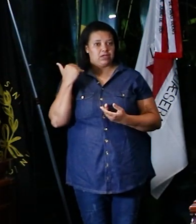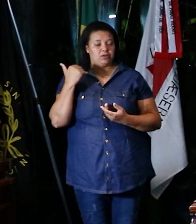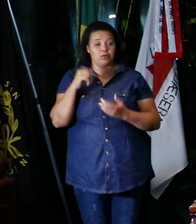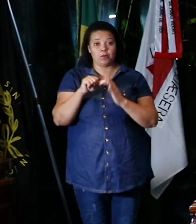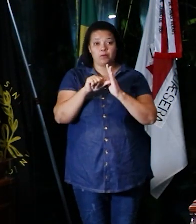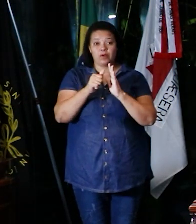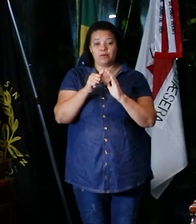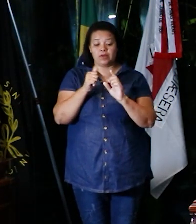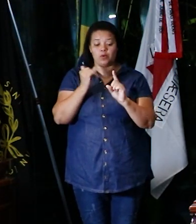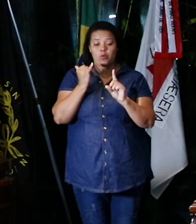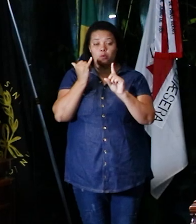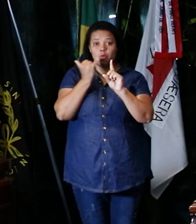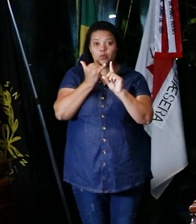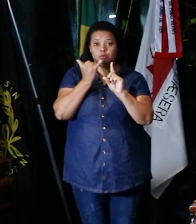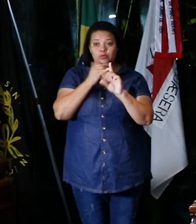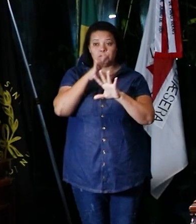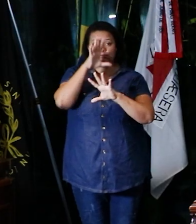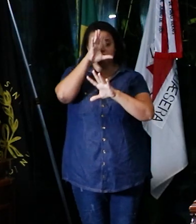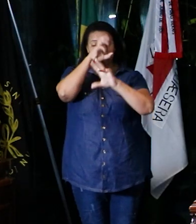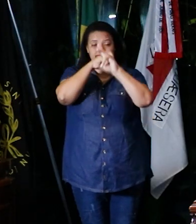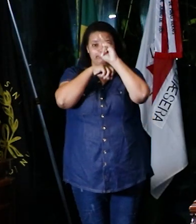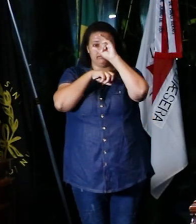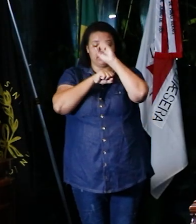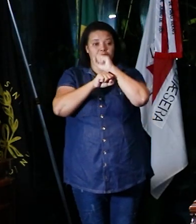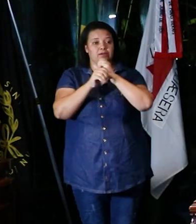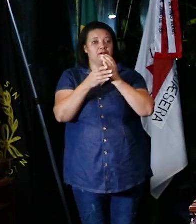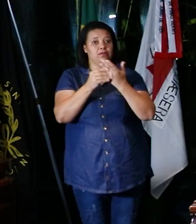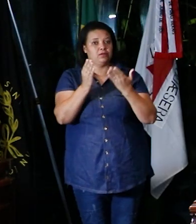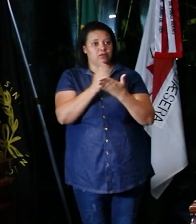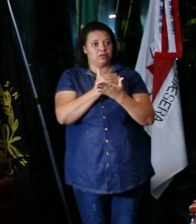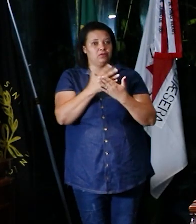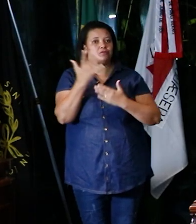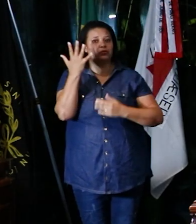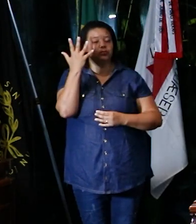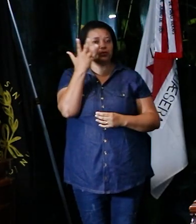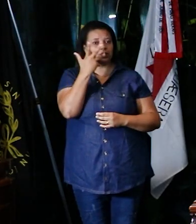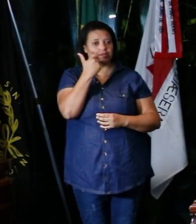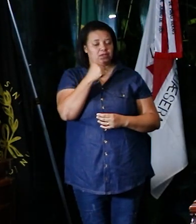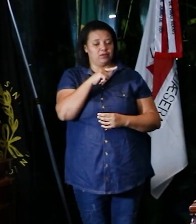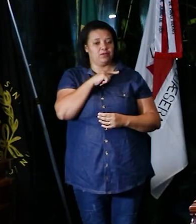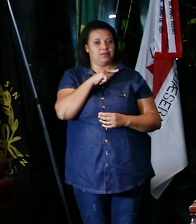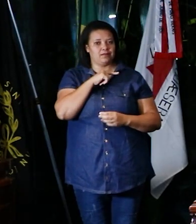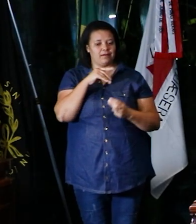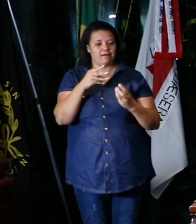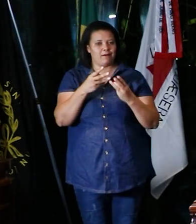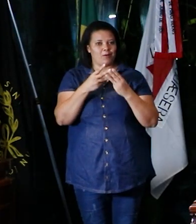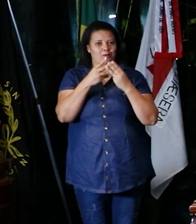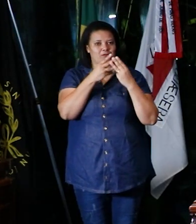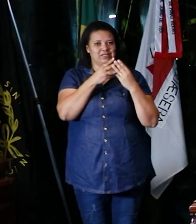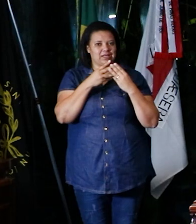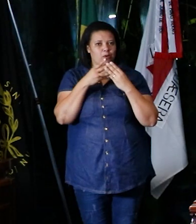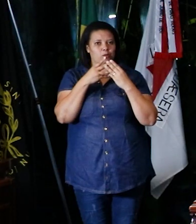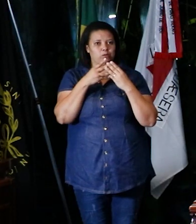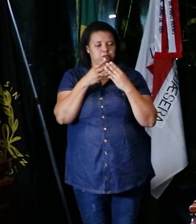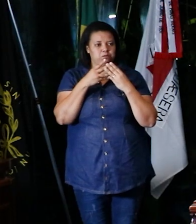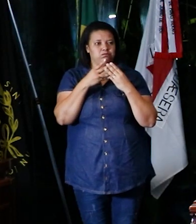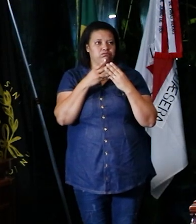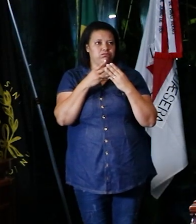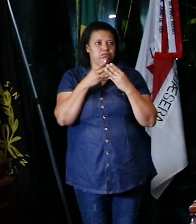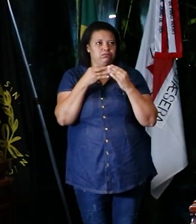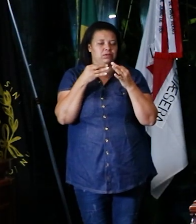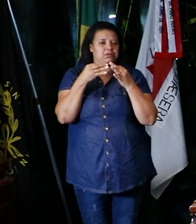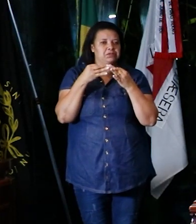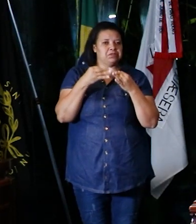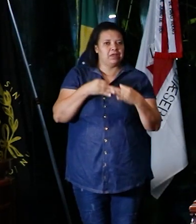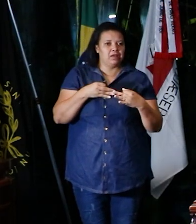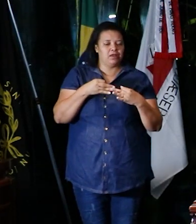livro lindo, mas ele tem confissões ali que não são exatamente